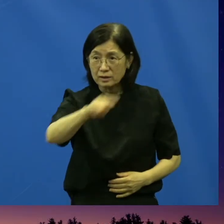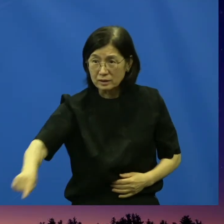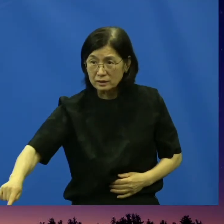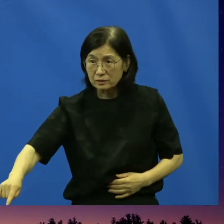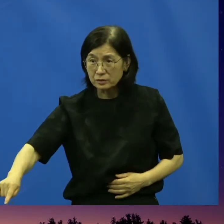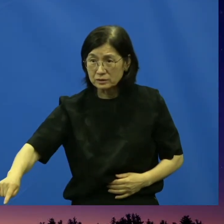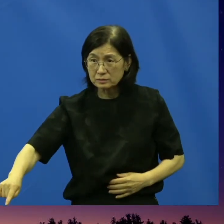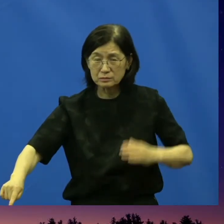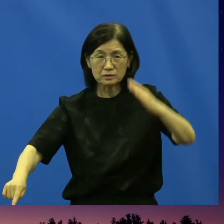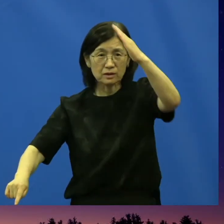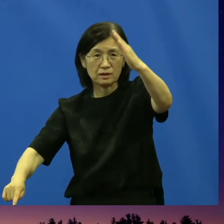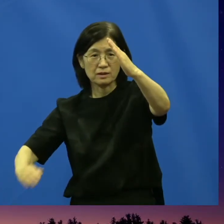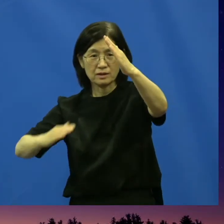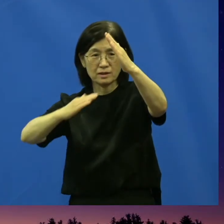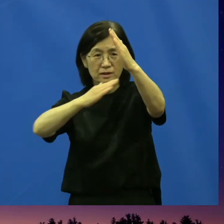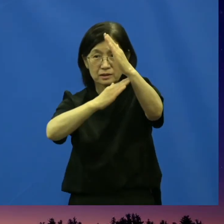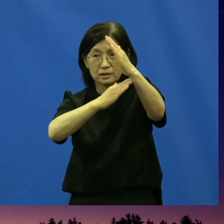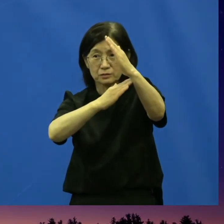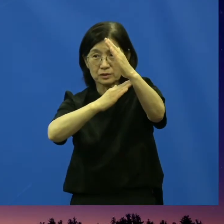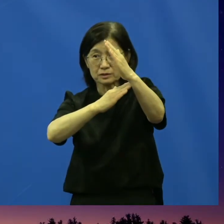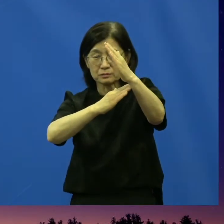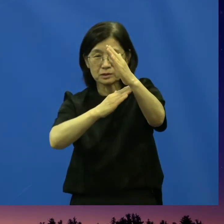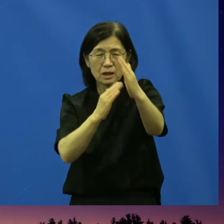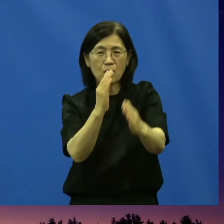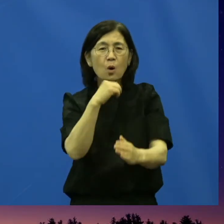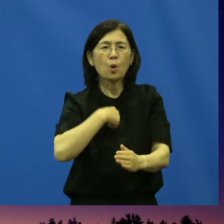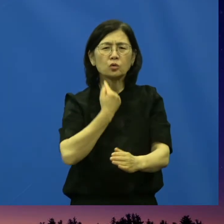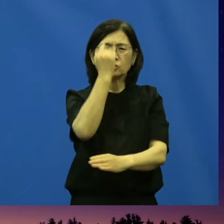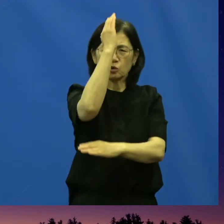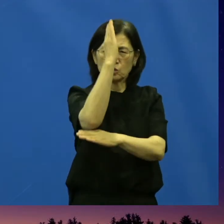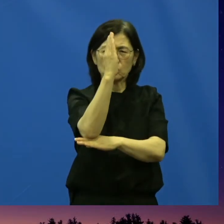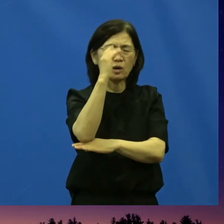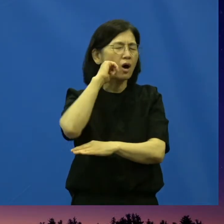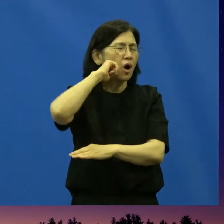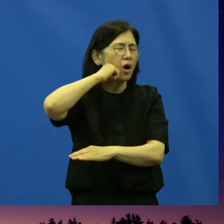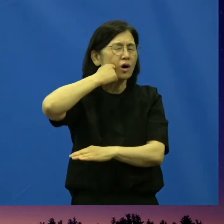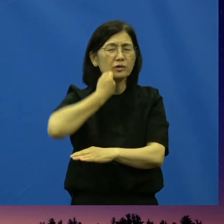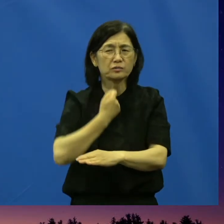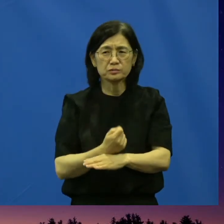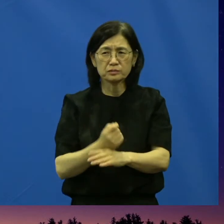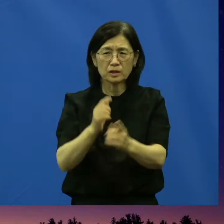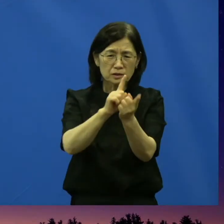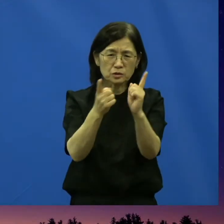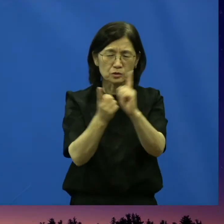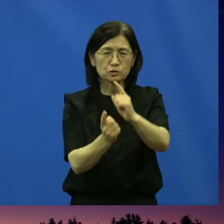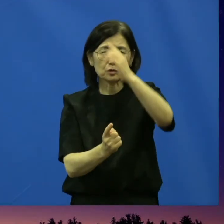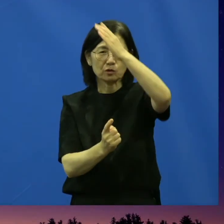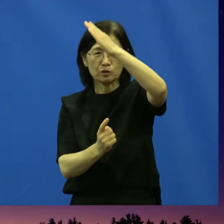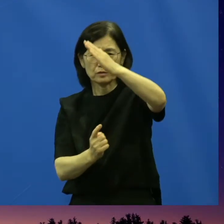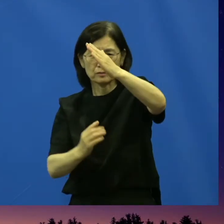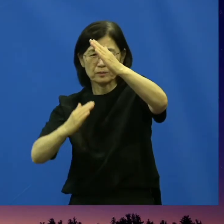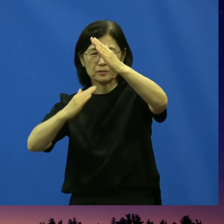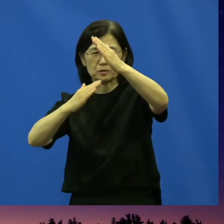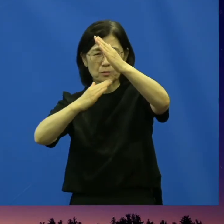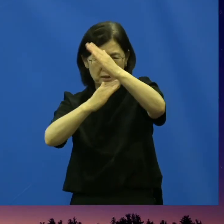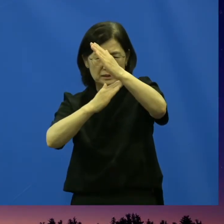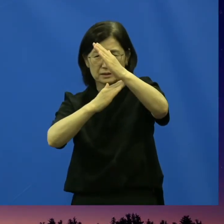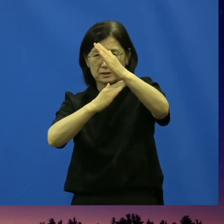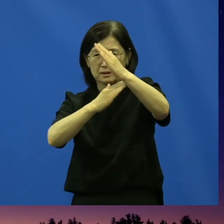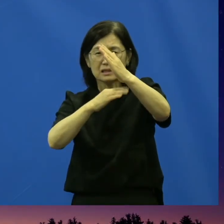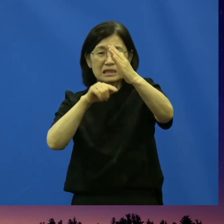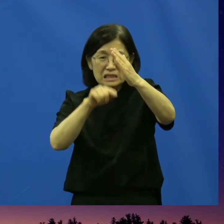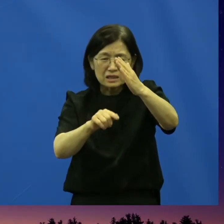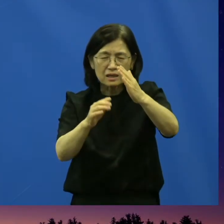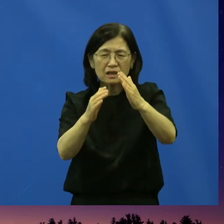인간이라는 그 간도 마찬가지잖아요. 간도 관계를 말하는 거잖아요. 그러니까 그게 인간의